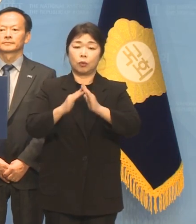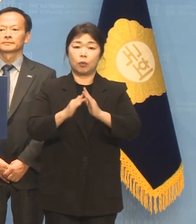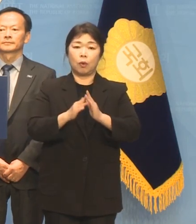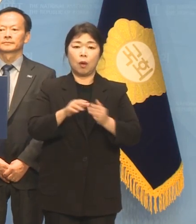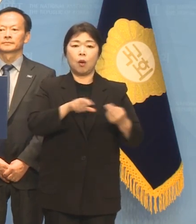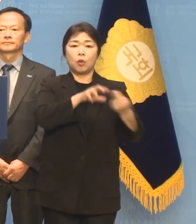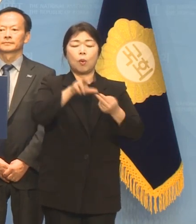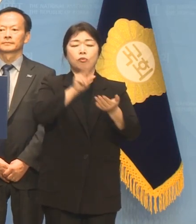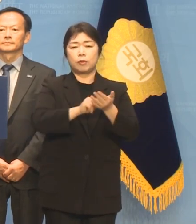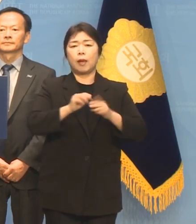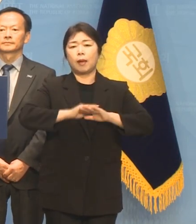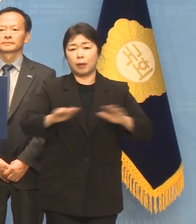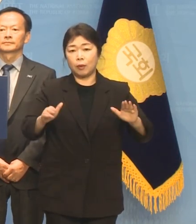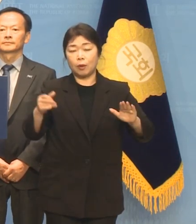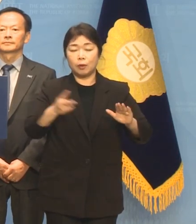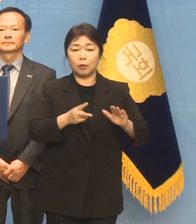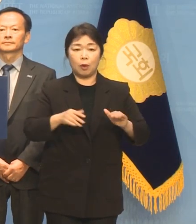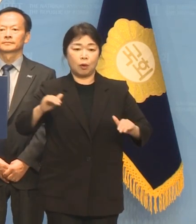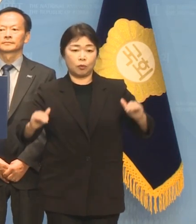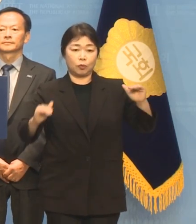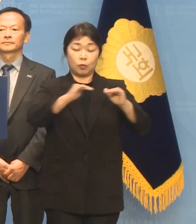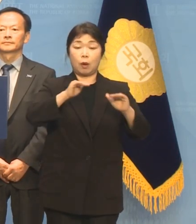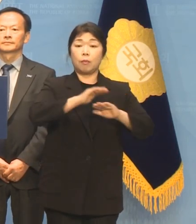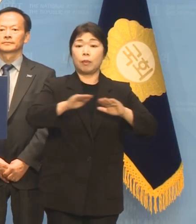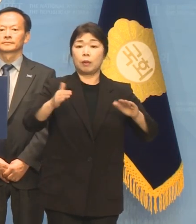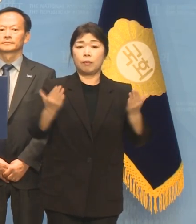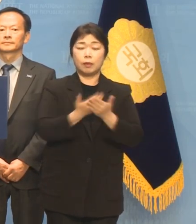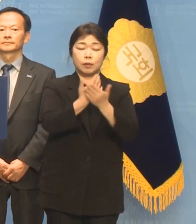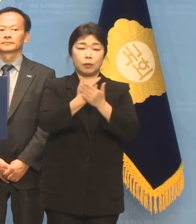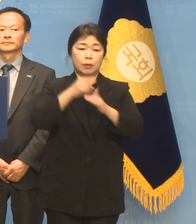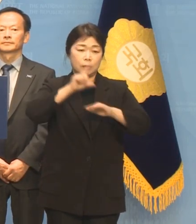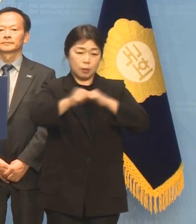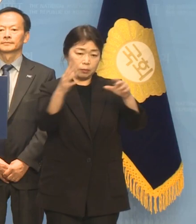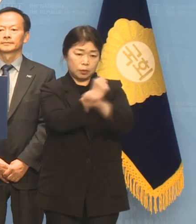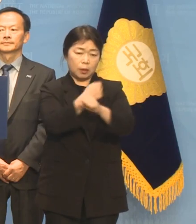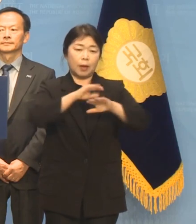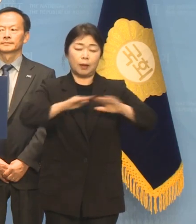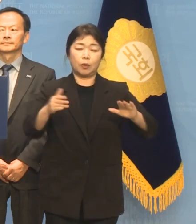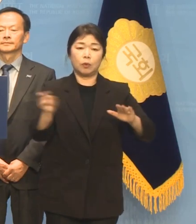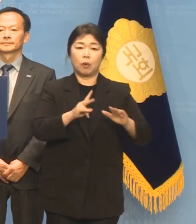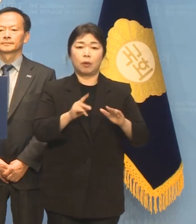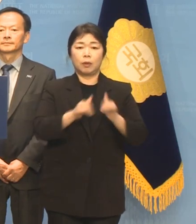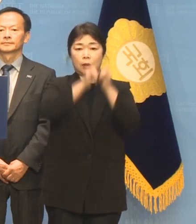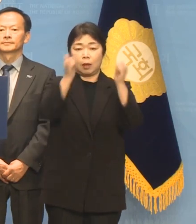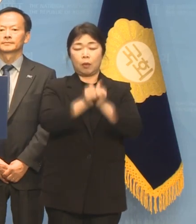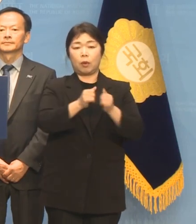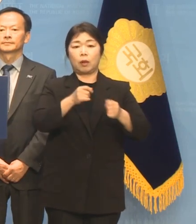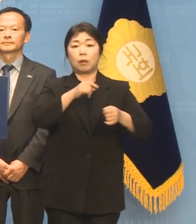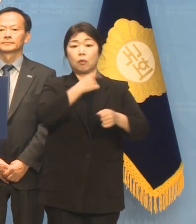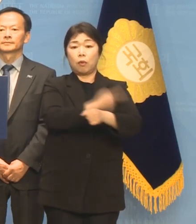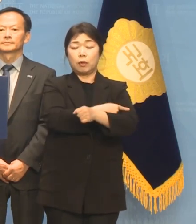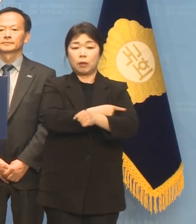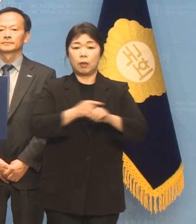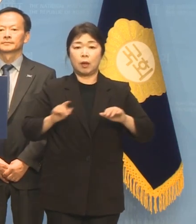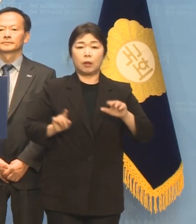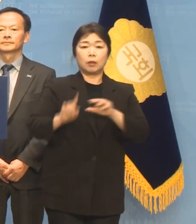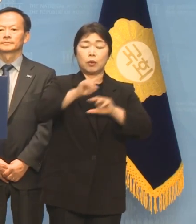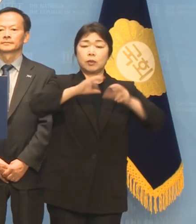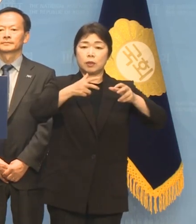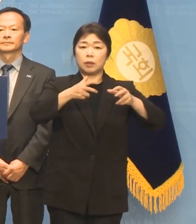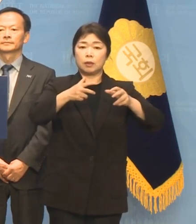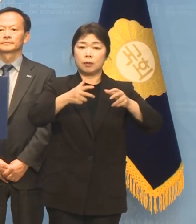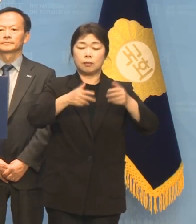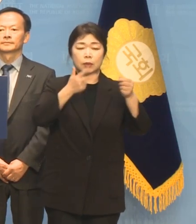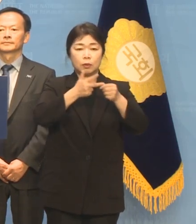해소 균형발전 지방소멸 대응 그리고 사회권 선진국 제 7공구 구상까지 조국